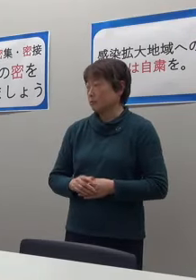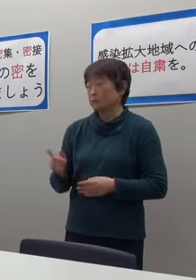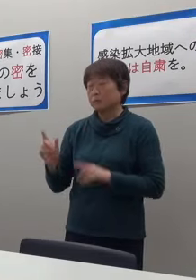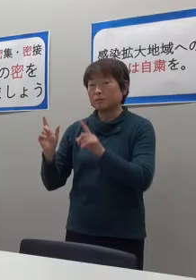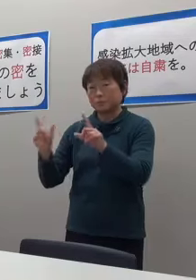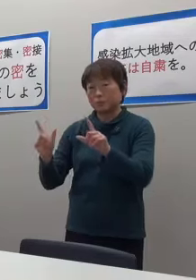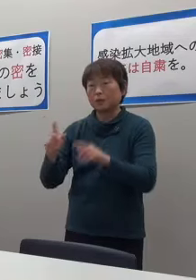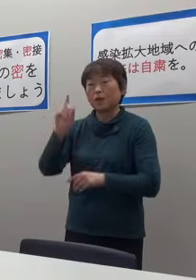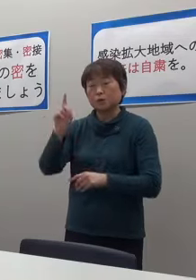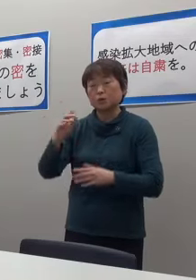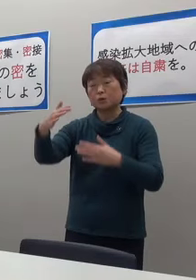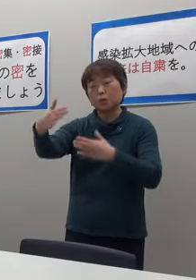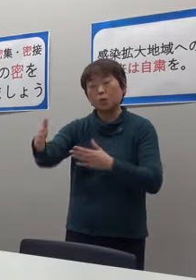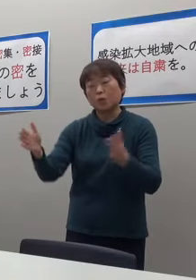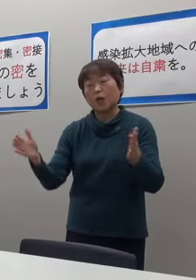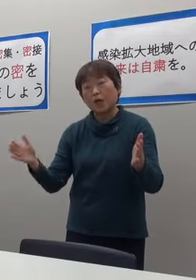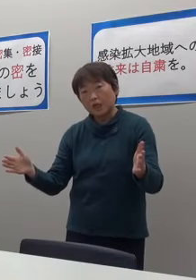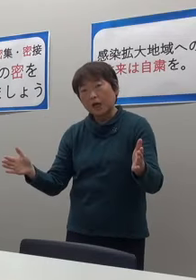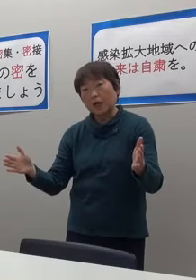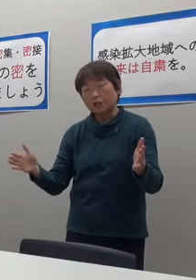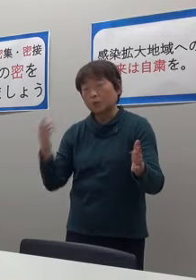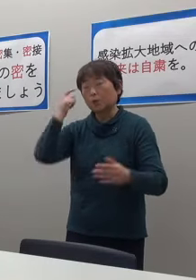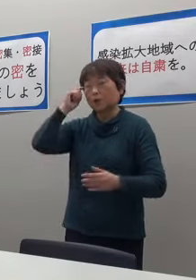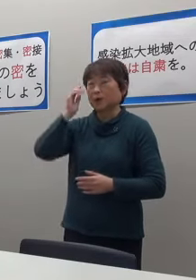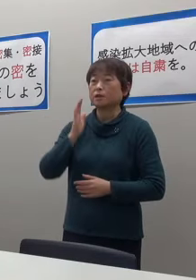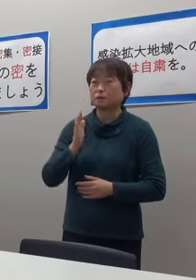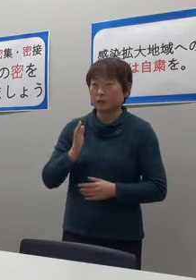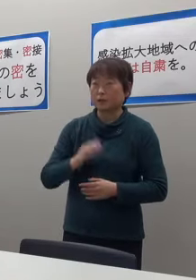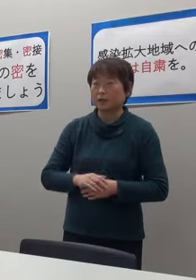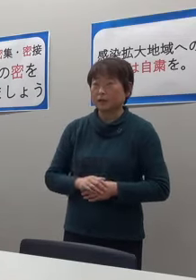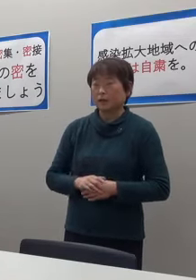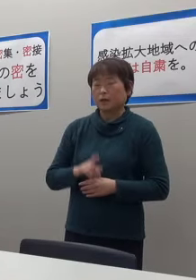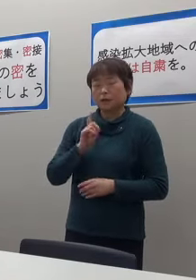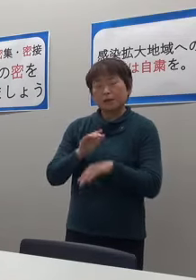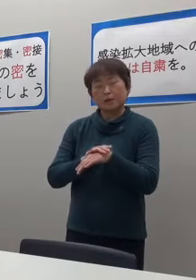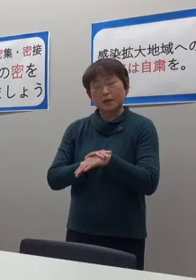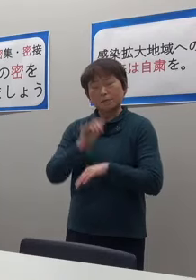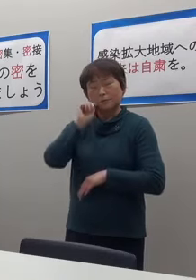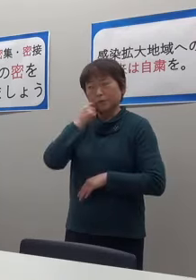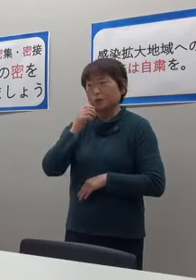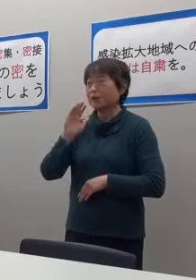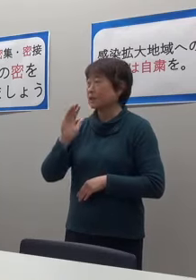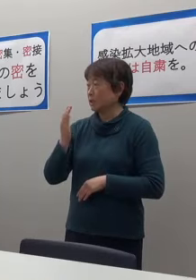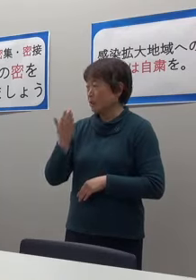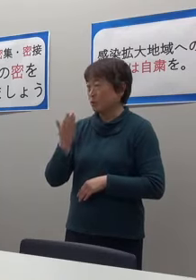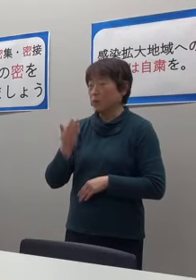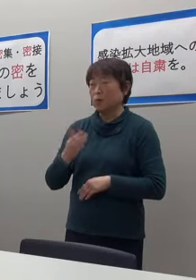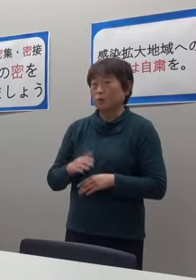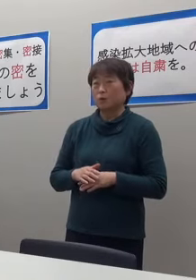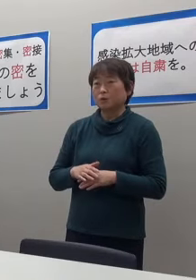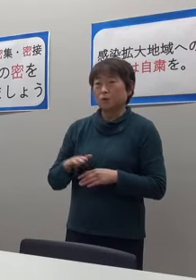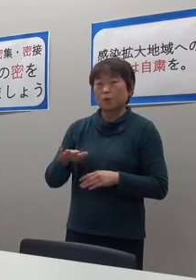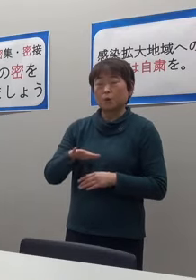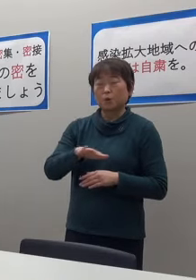まず今の何て言って申し上げたいかあれなんですけど、一つのこうみんながこういられるようなそ